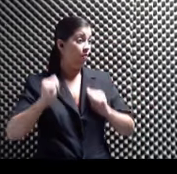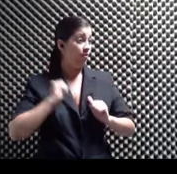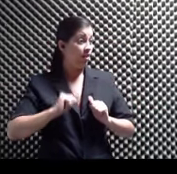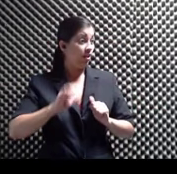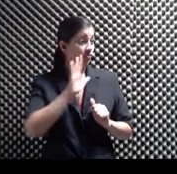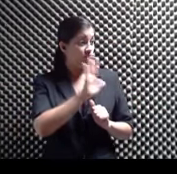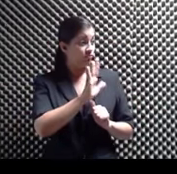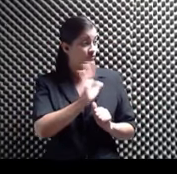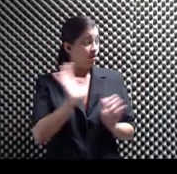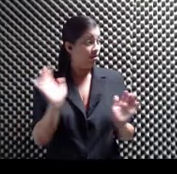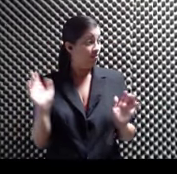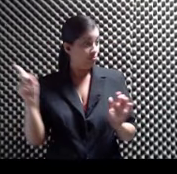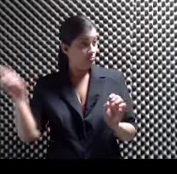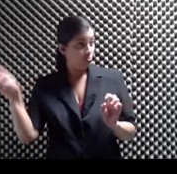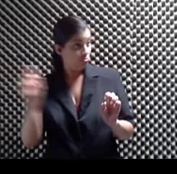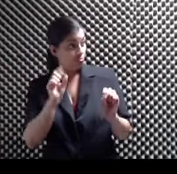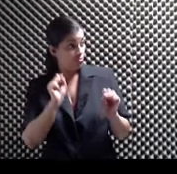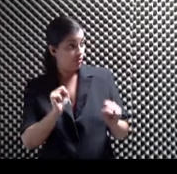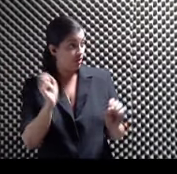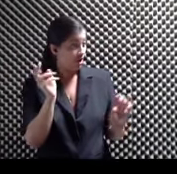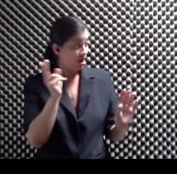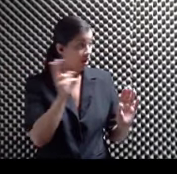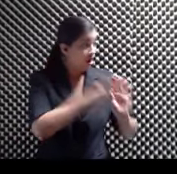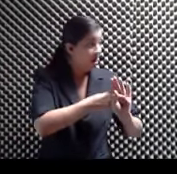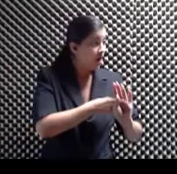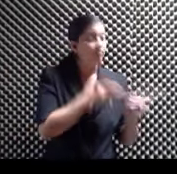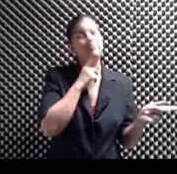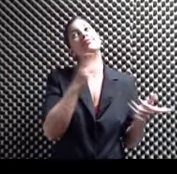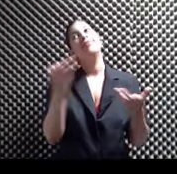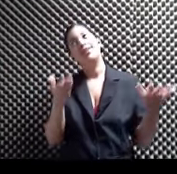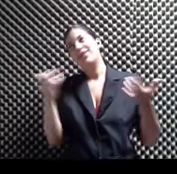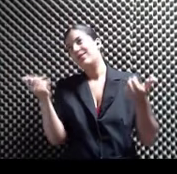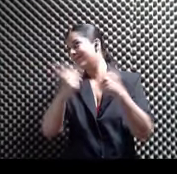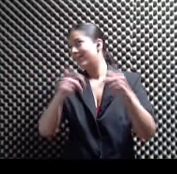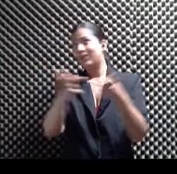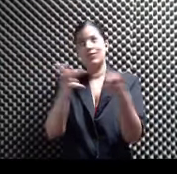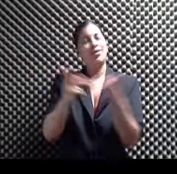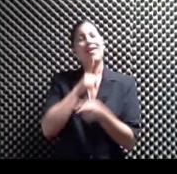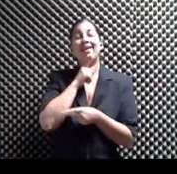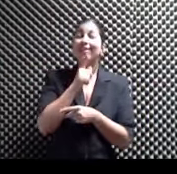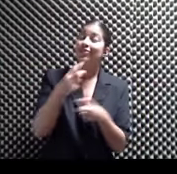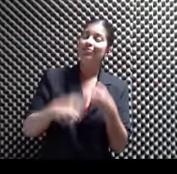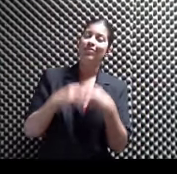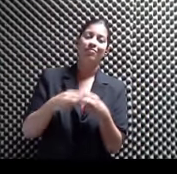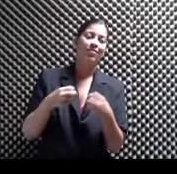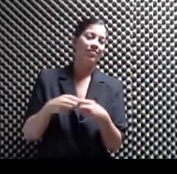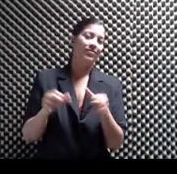aquí. Adrede. Mira, a ver. No, perdóname. Aquí, allá, más allá, más allá. Es el problema que no descansa.